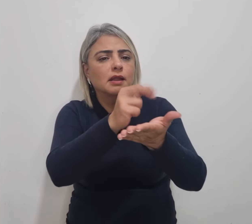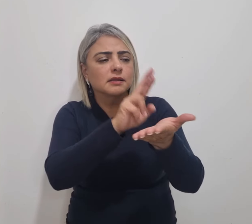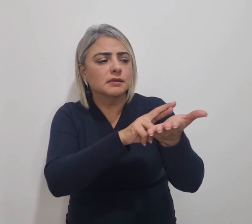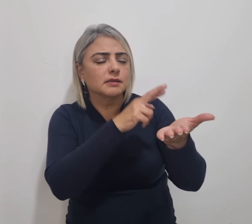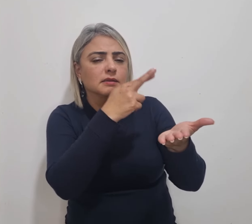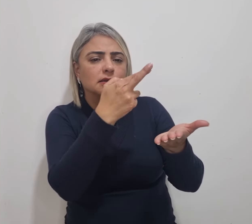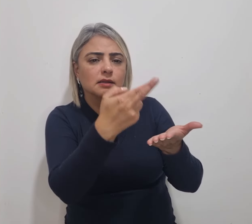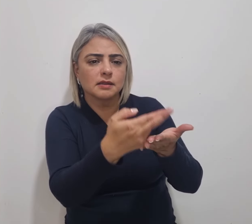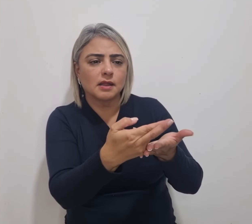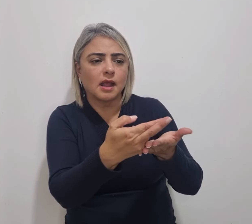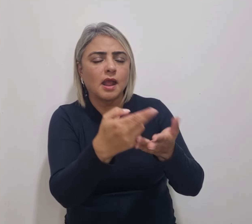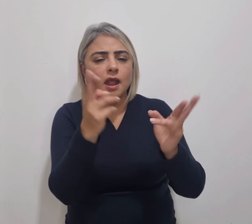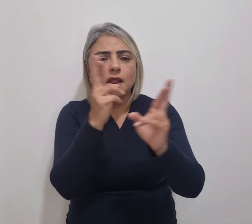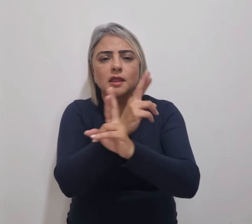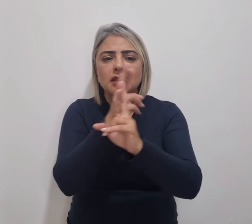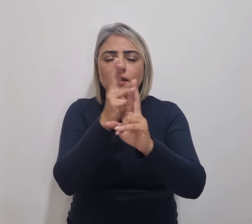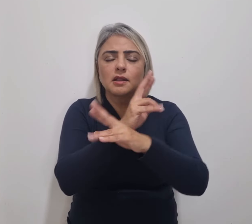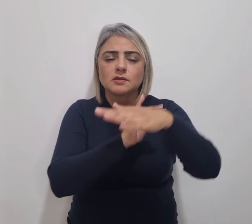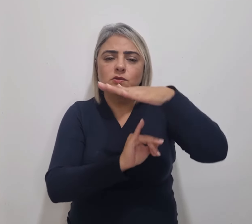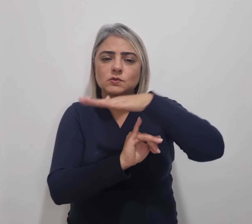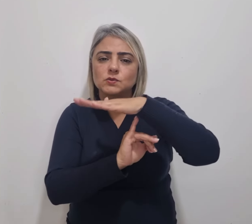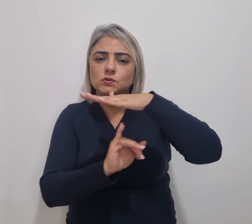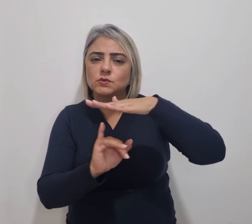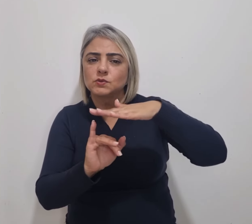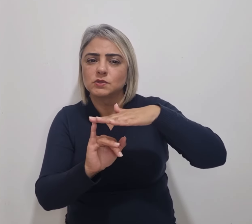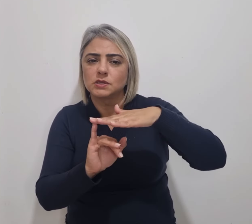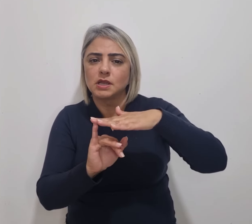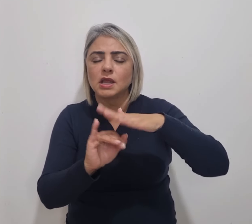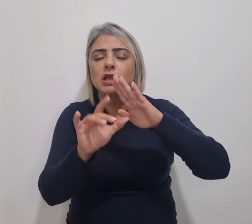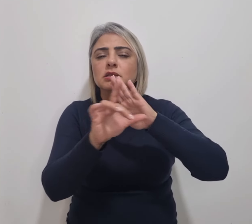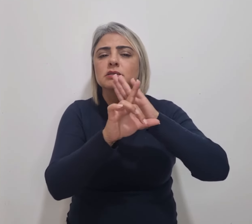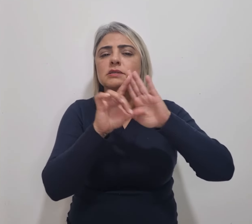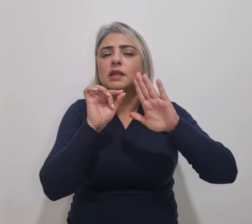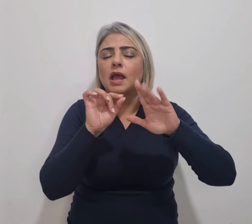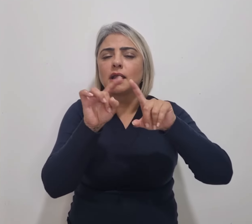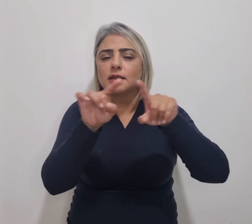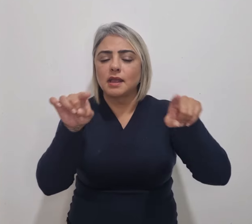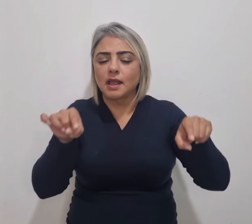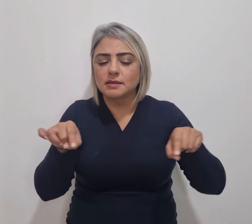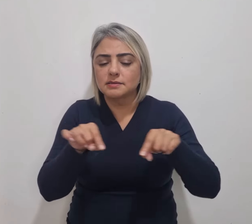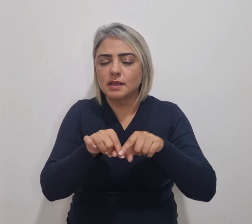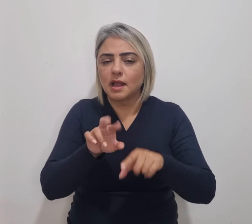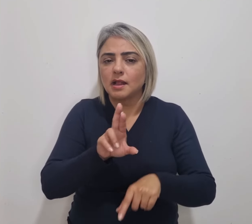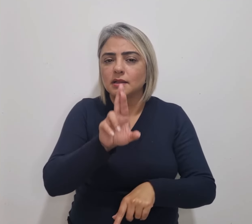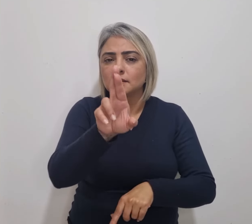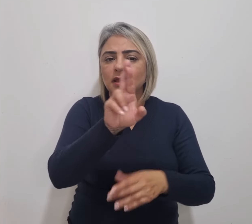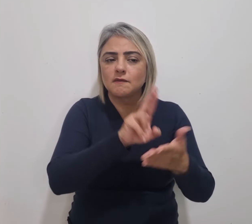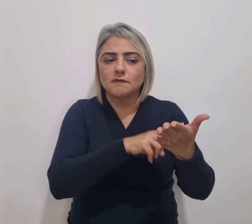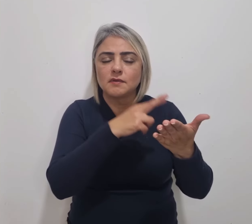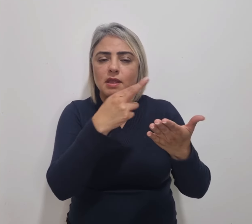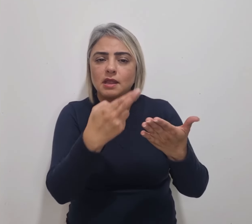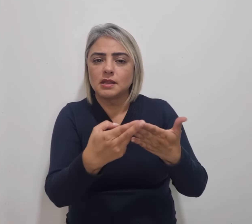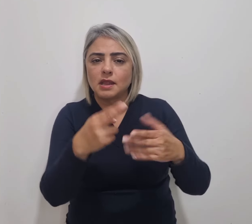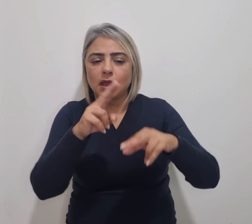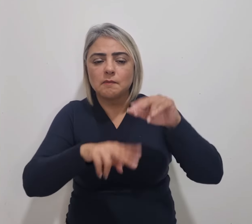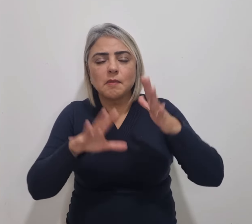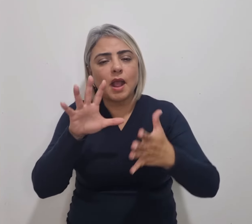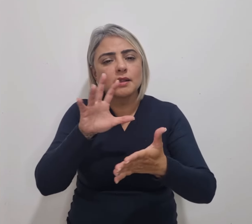e Relações Institucionais, salienta que a Sala de Recursos Revista materializa-se a partir do